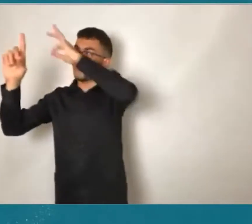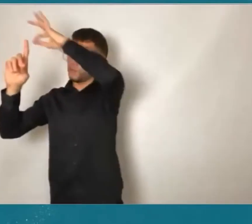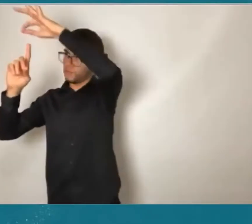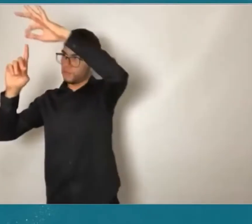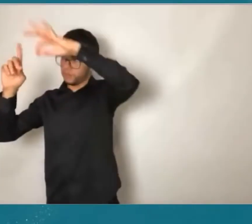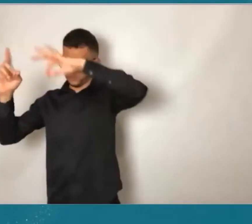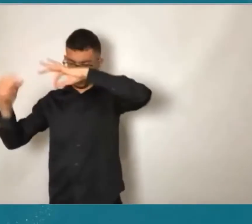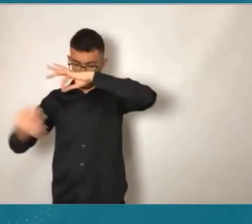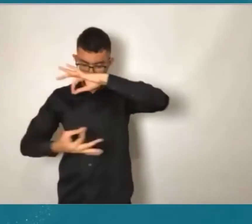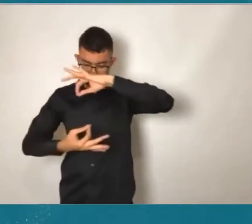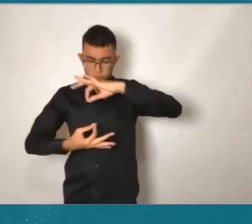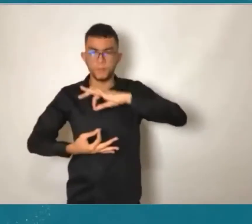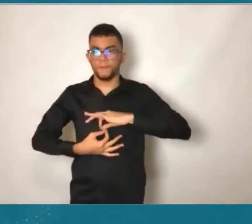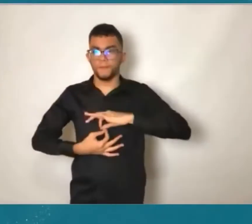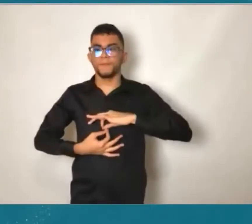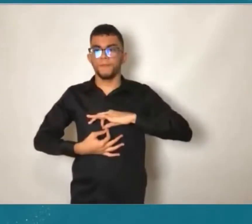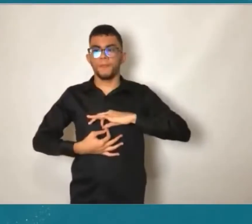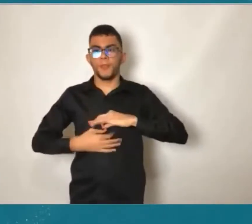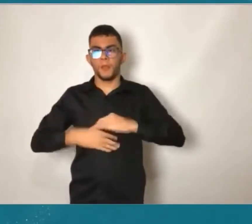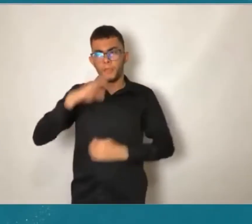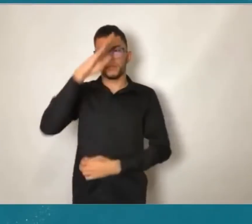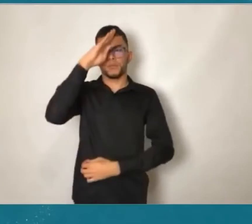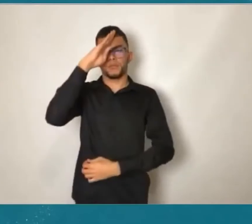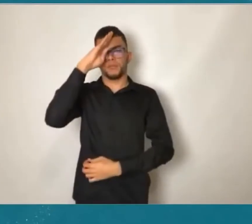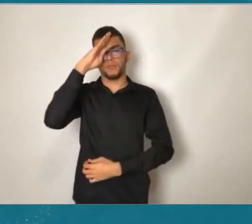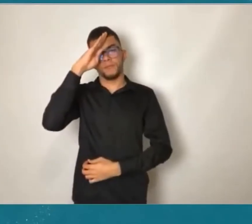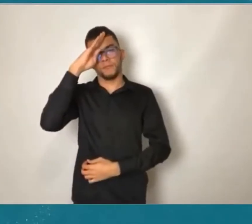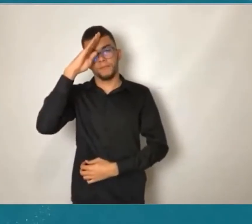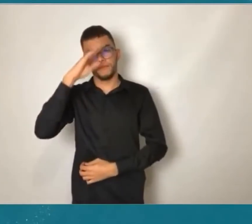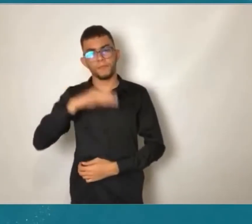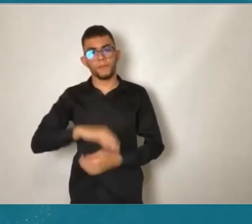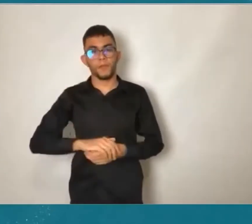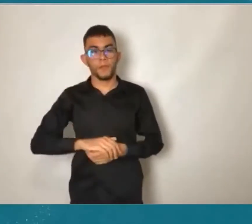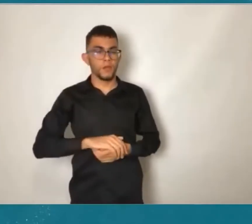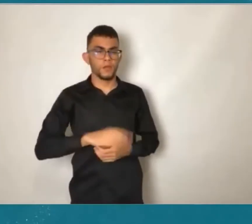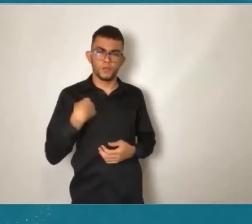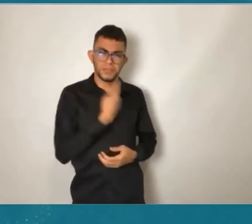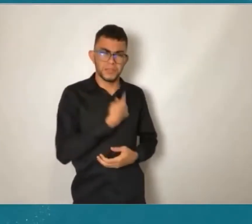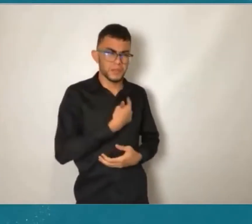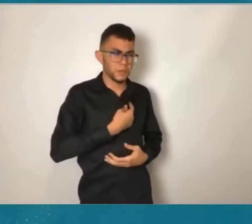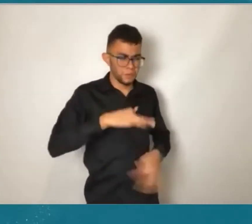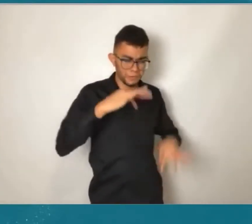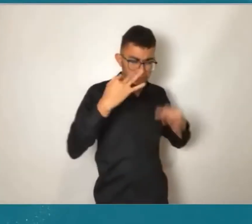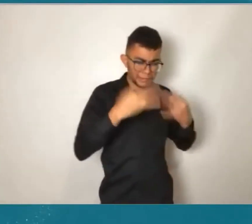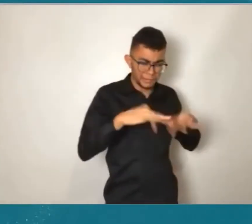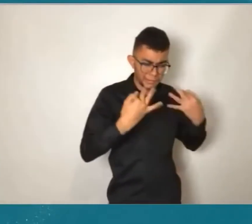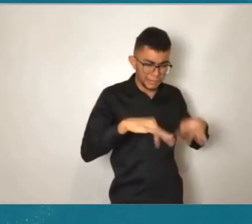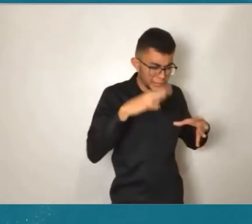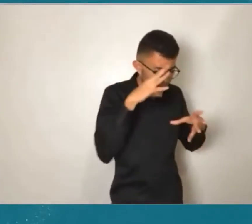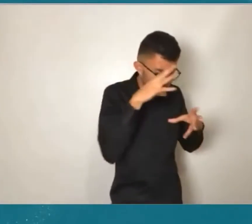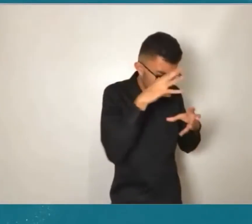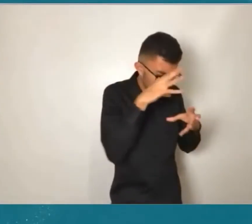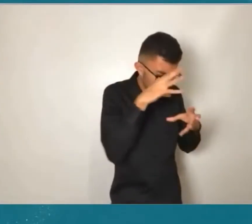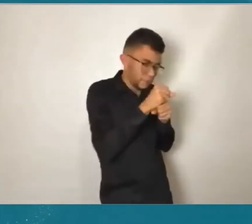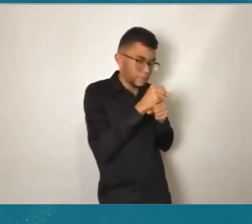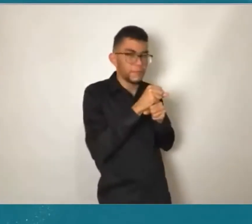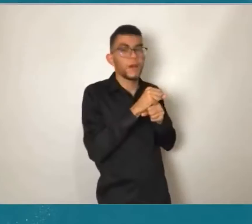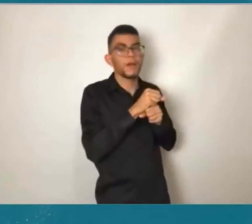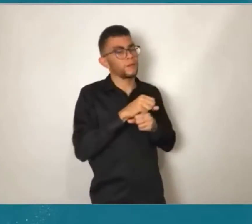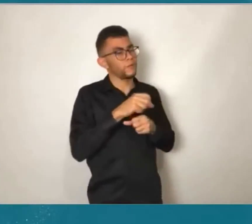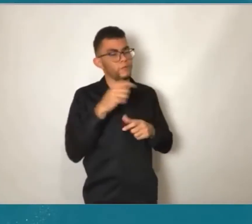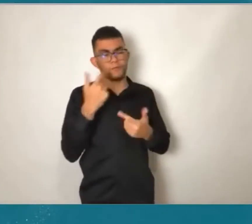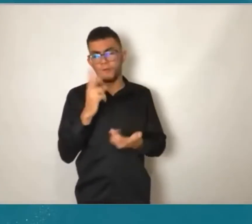é voltar. Eu estava vivendo uma vida de pecado, uma vida, né, junto com meus amigos, né, roda